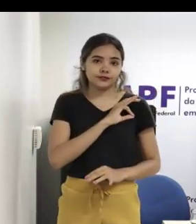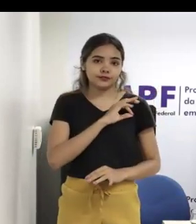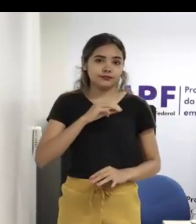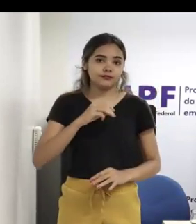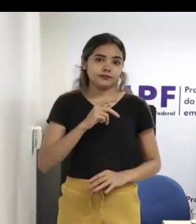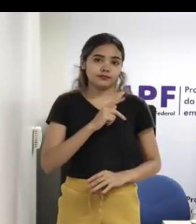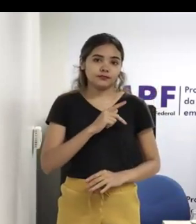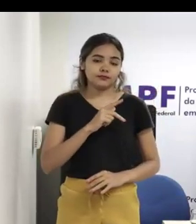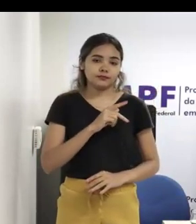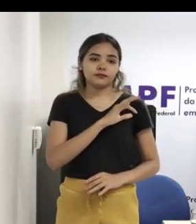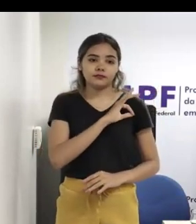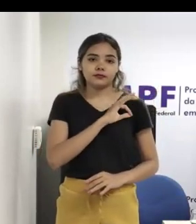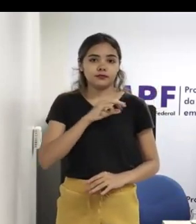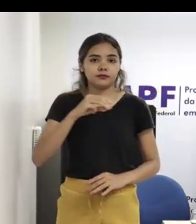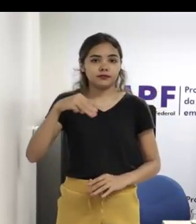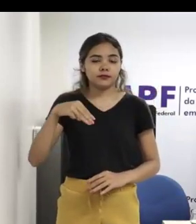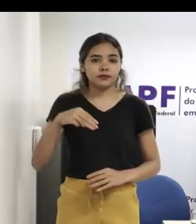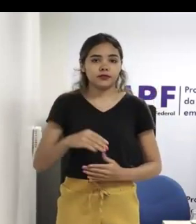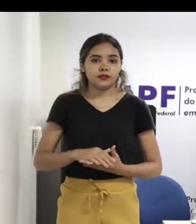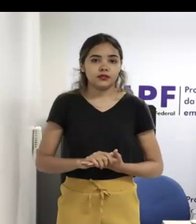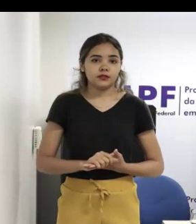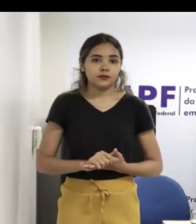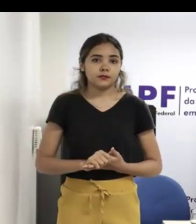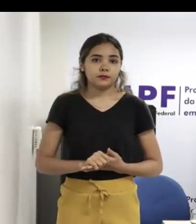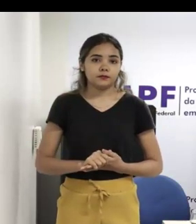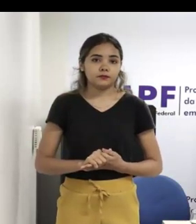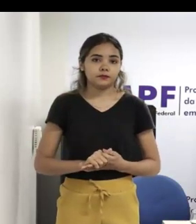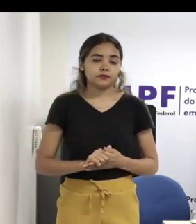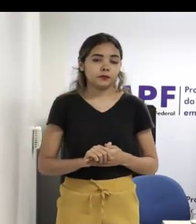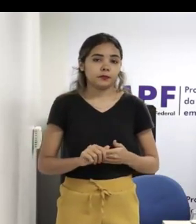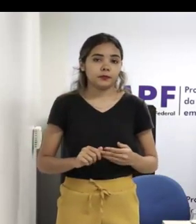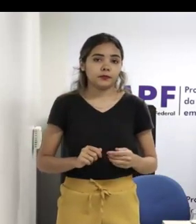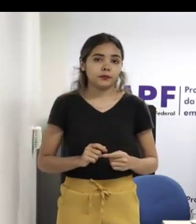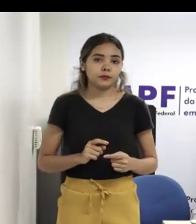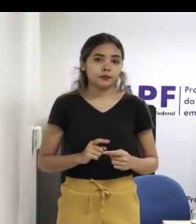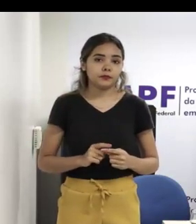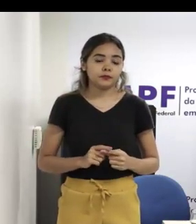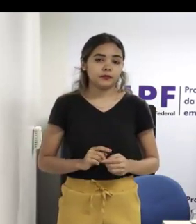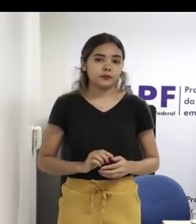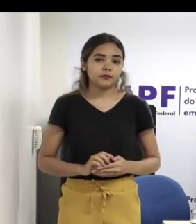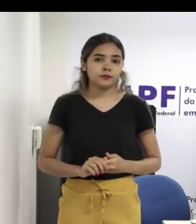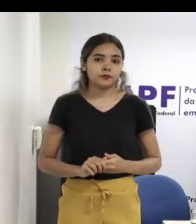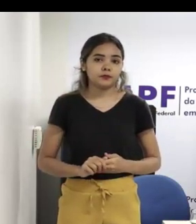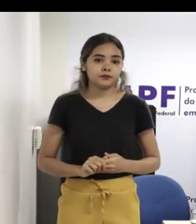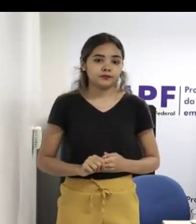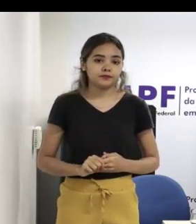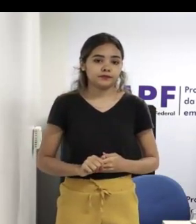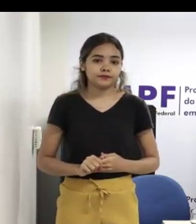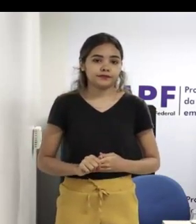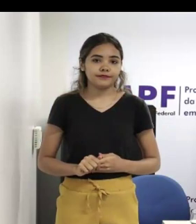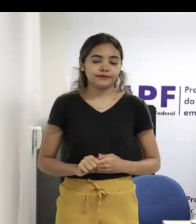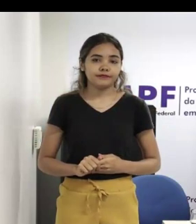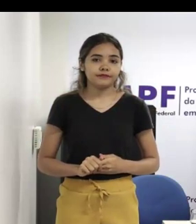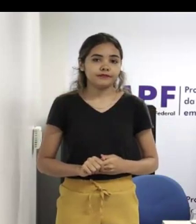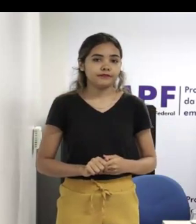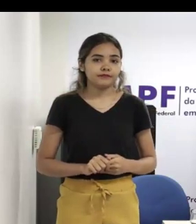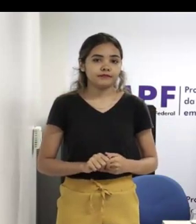polícia militar e fui soldado de polícia em Pernambuco certoo para mim é uma honra muito grande lá é chamado de patrulha escolar aqui é Ronda escolar